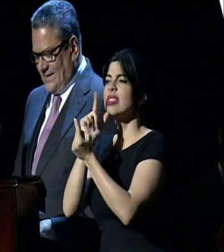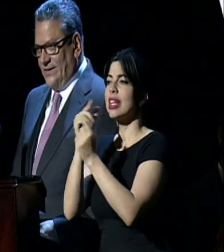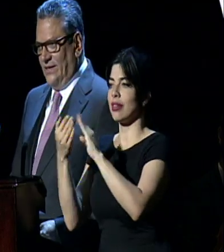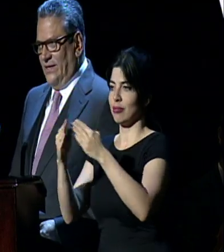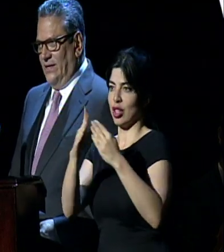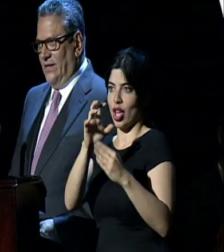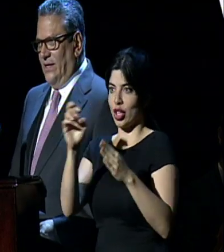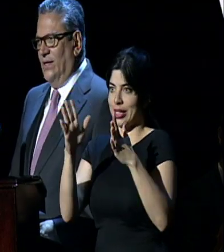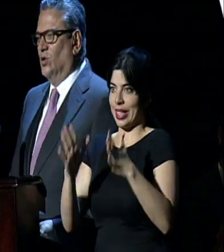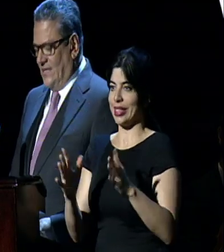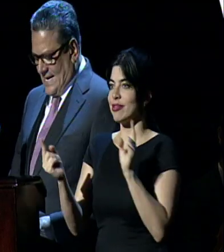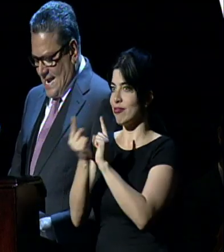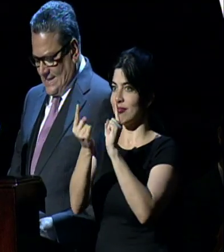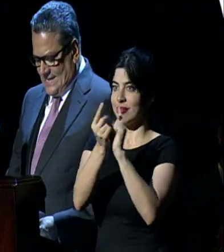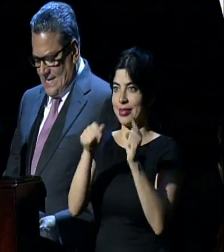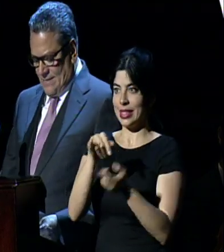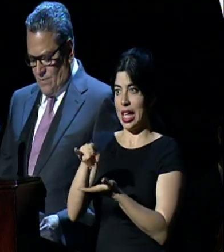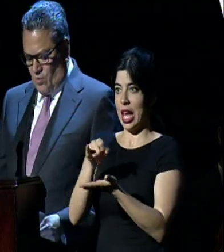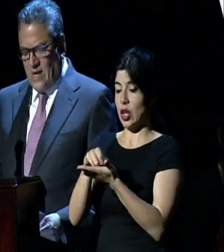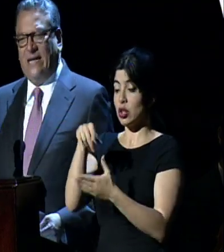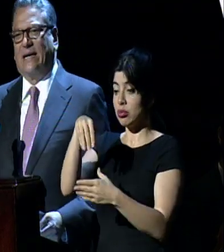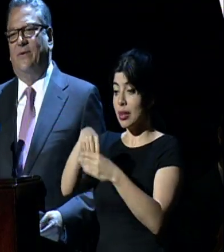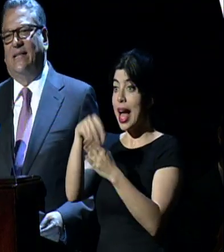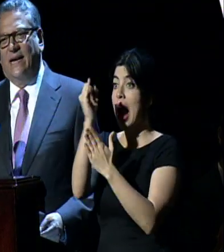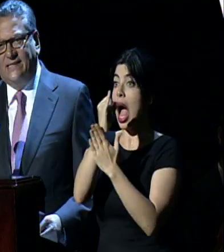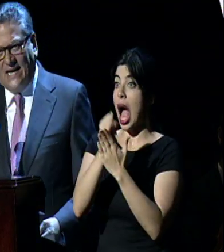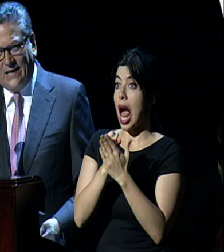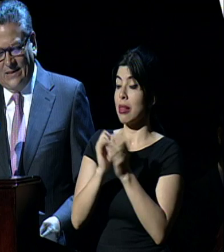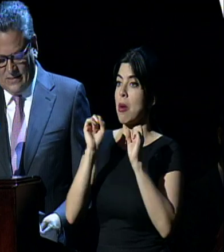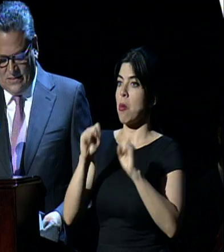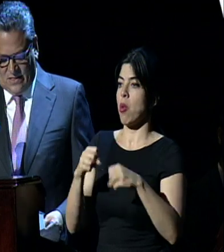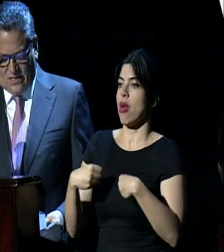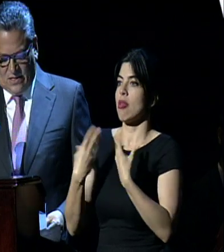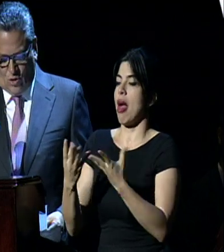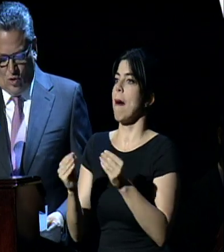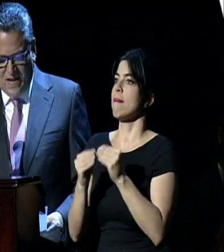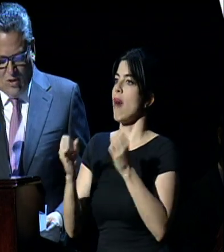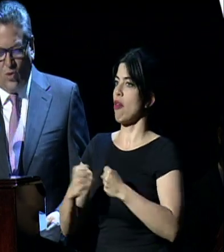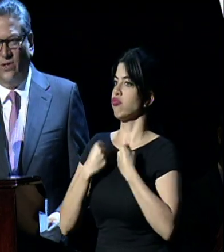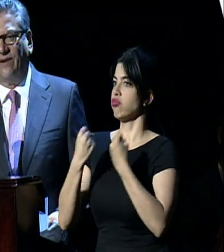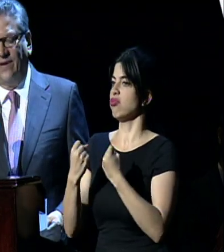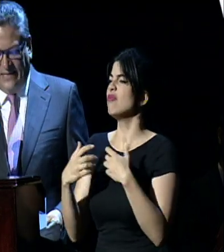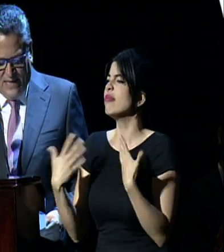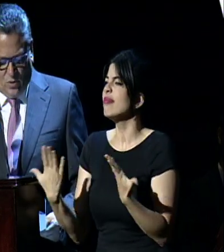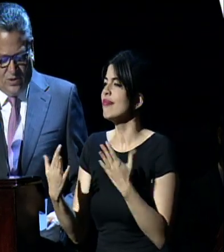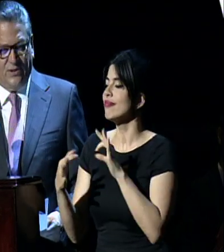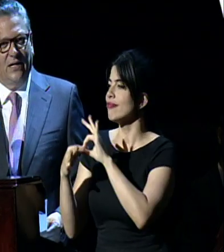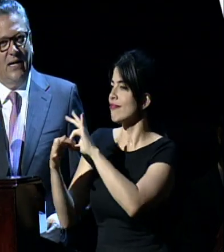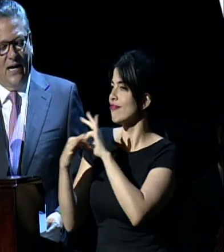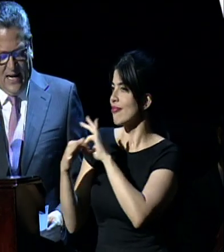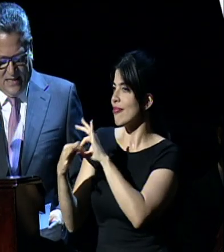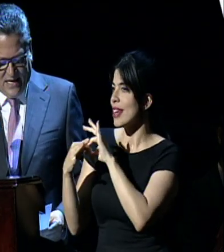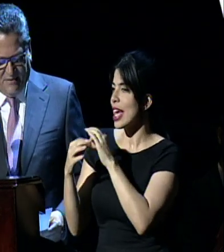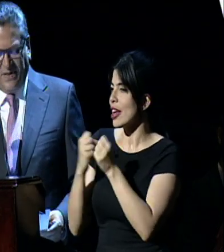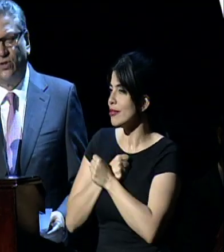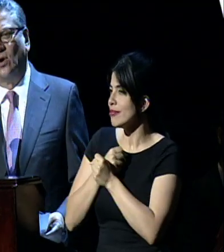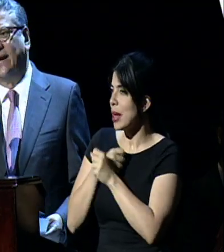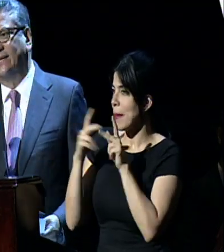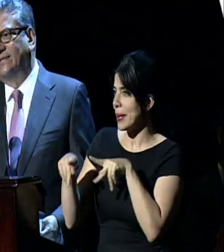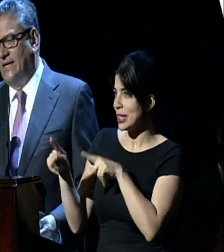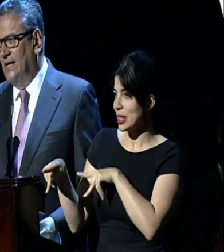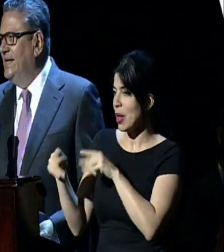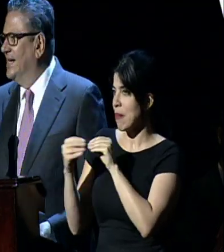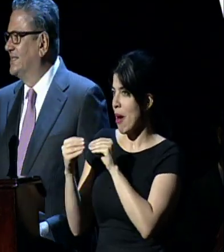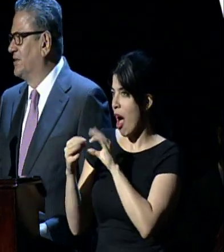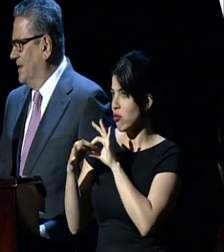costarricense, en donde el arte puede revitalizar los vínculos afectivos entre las